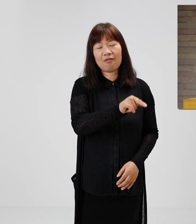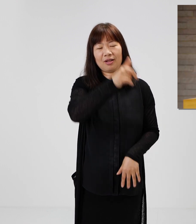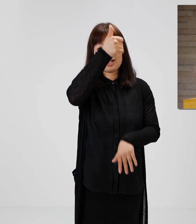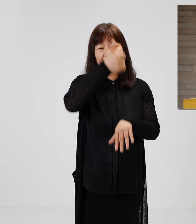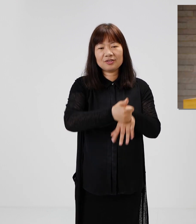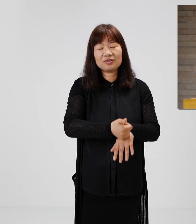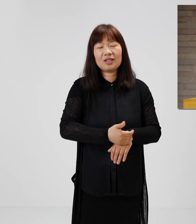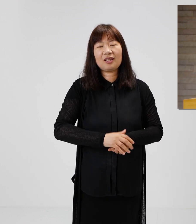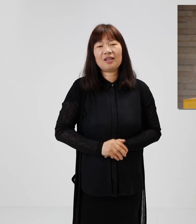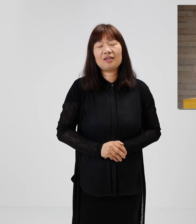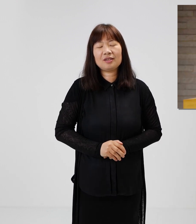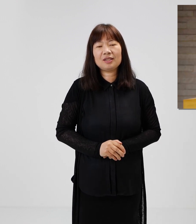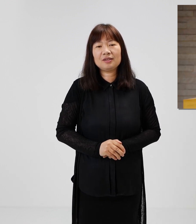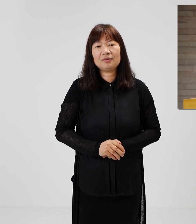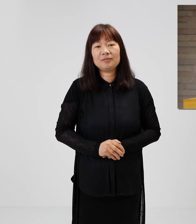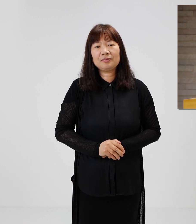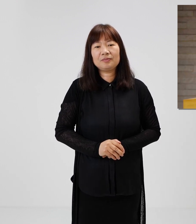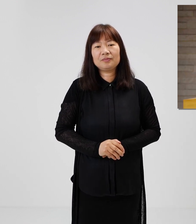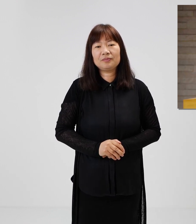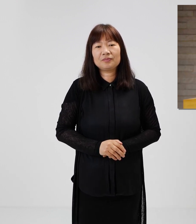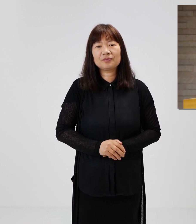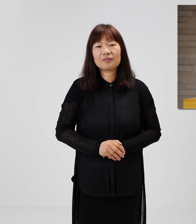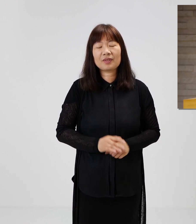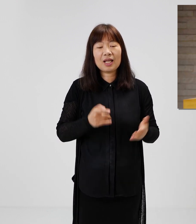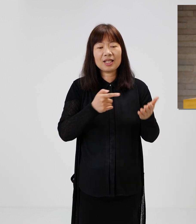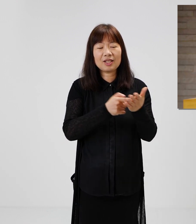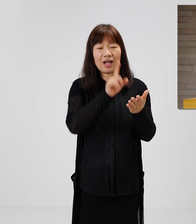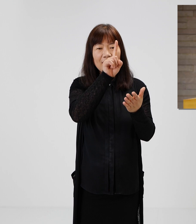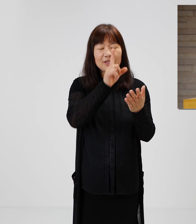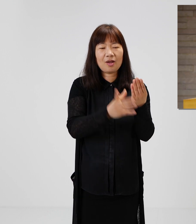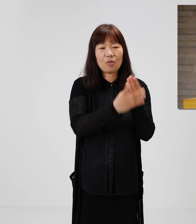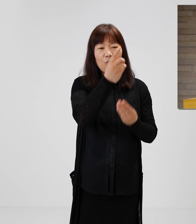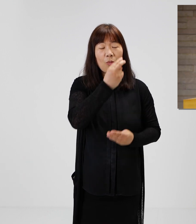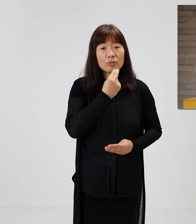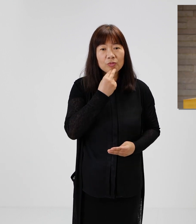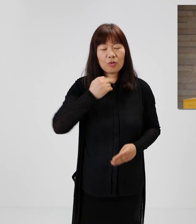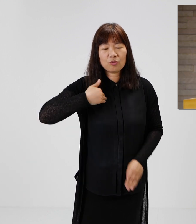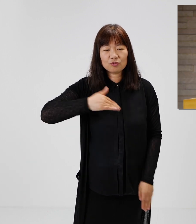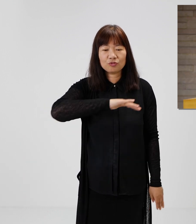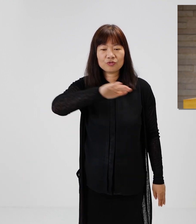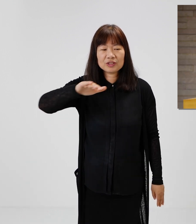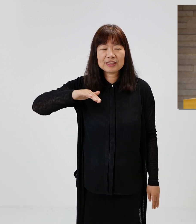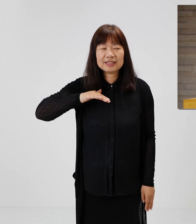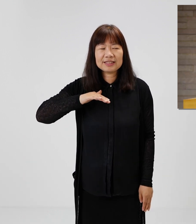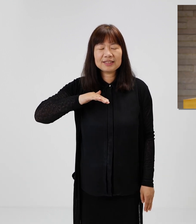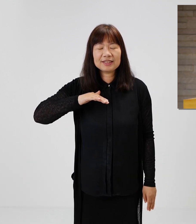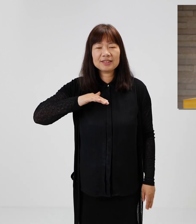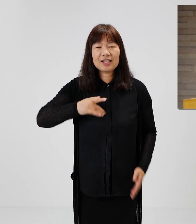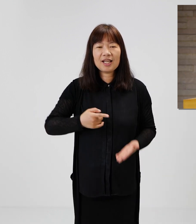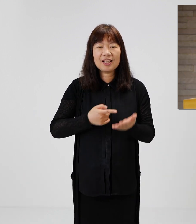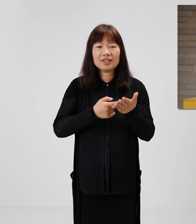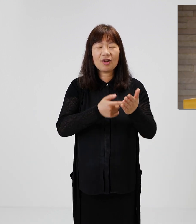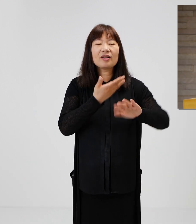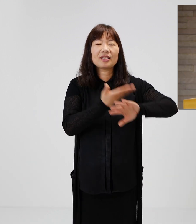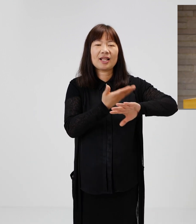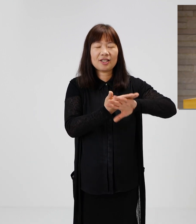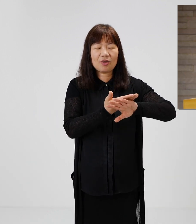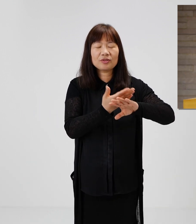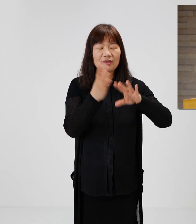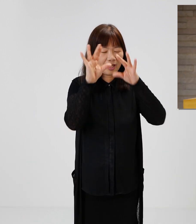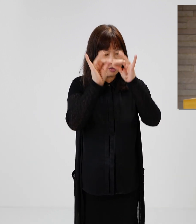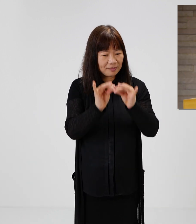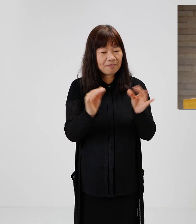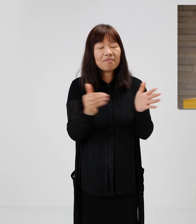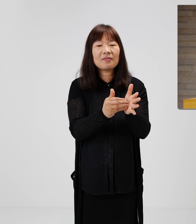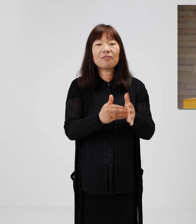나중에 의견이 모아지지 않으면 우리는 의견이 다른 것으로 합의를